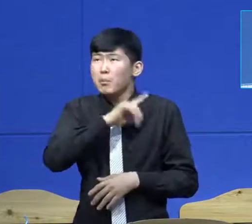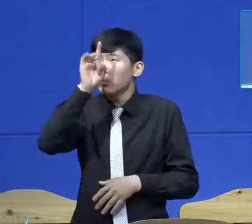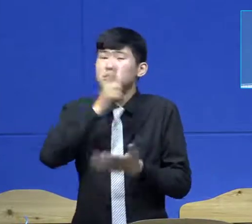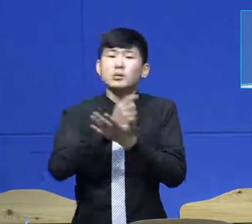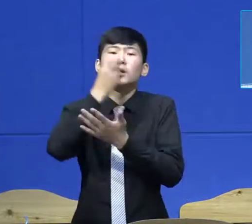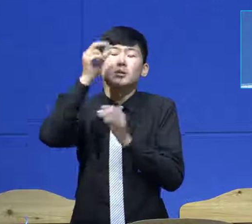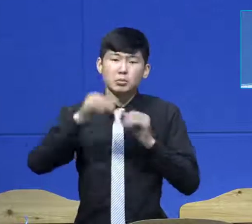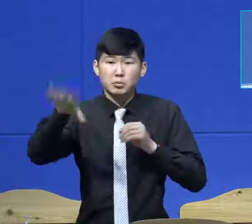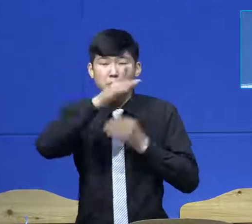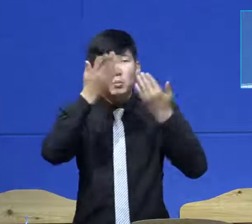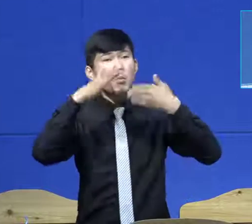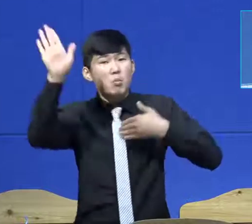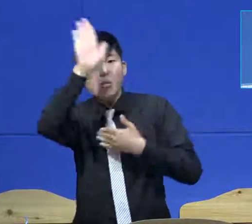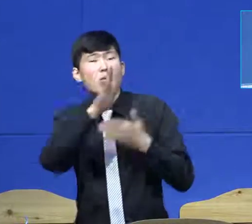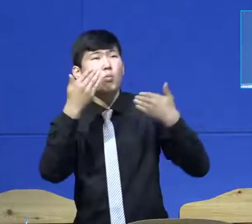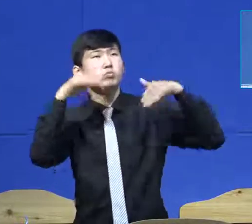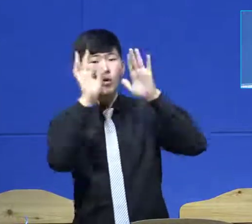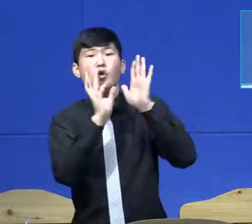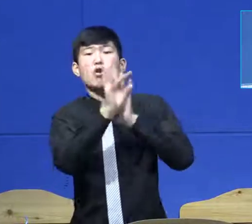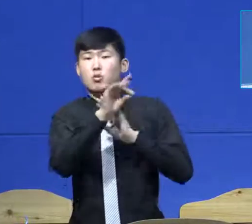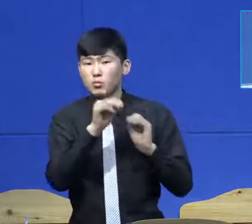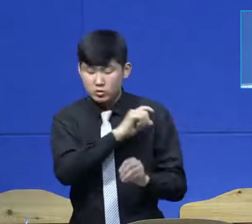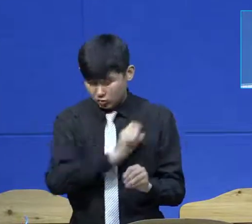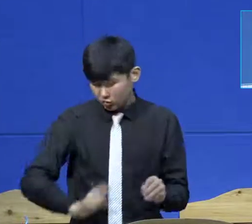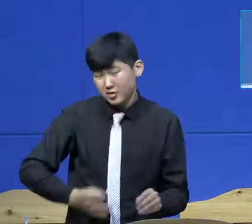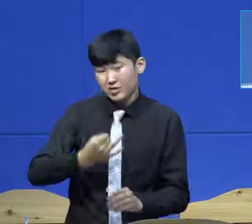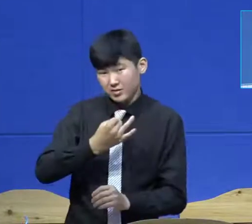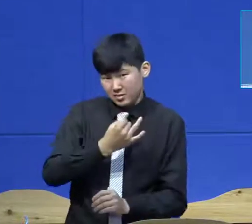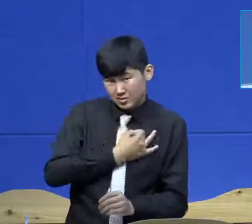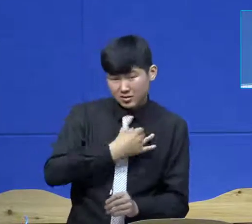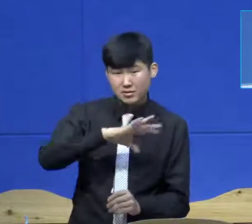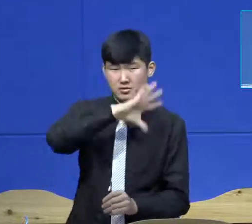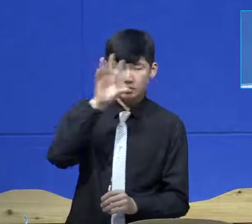Мөнхийн уус руу бид орно. Христэд итгэгчнэр